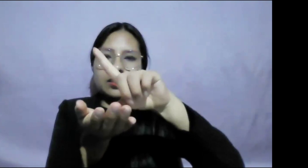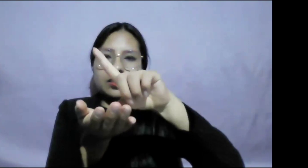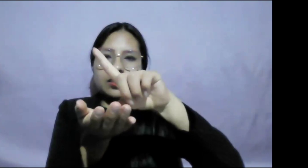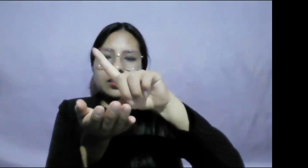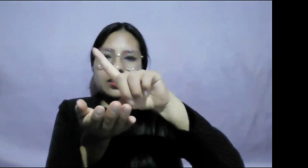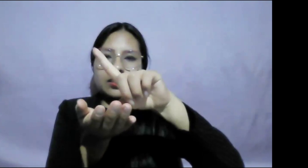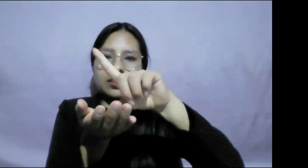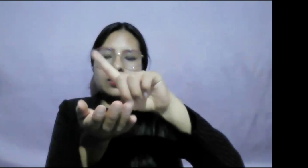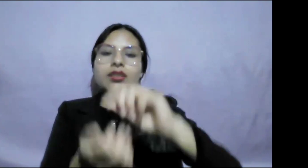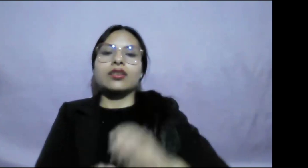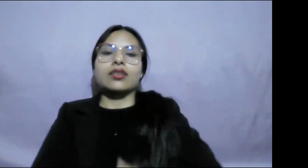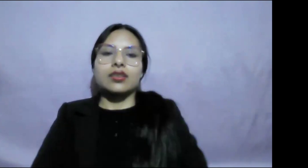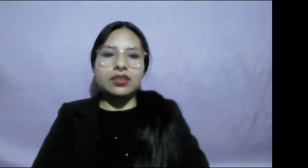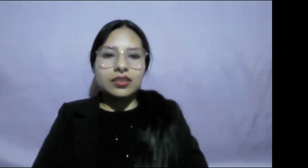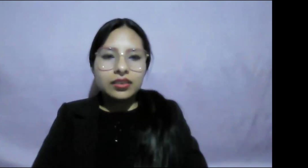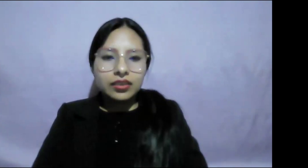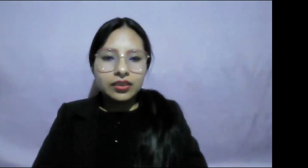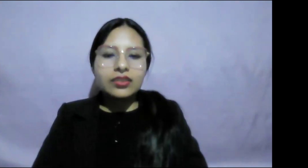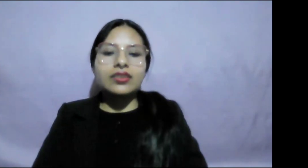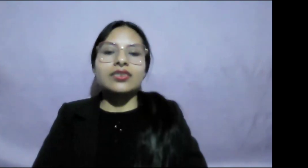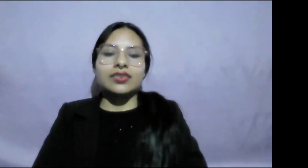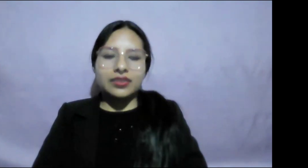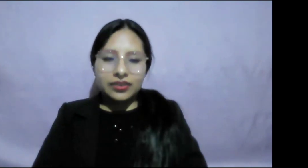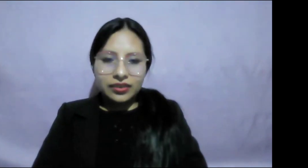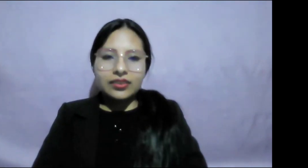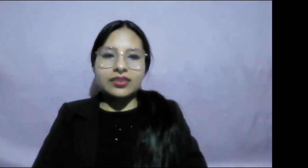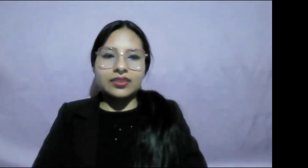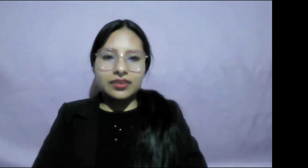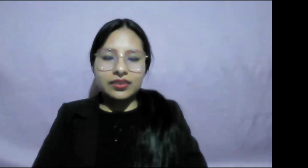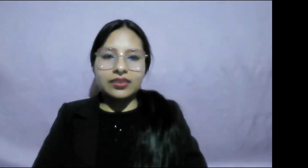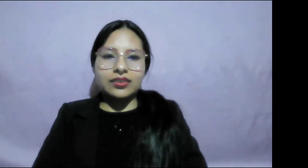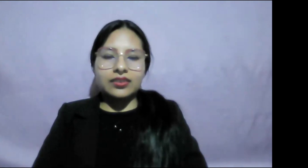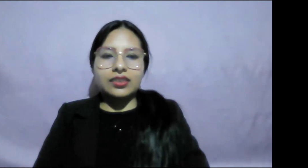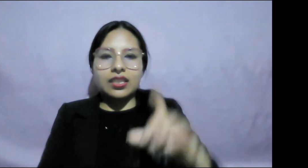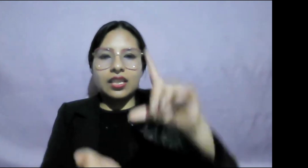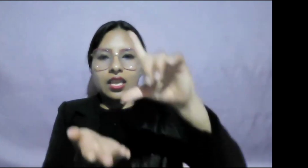mano ahí está muy